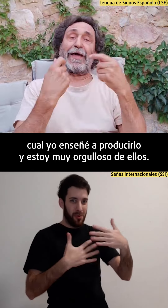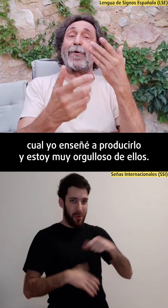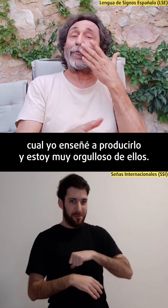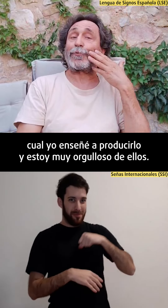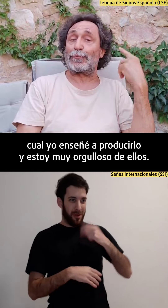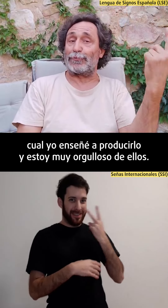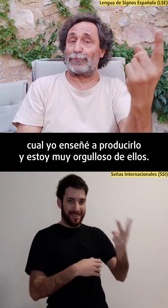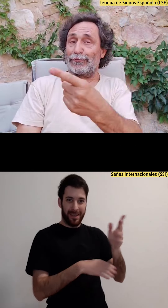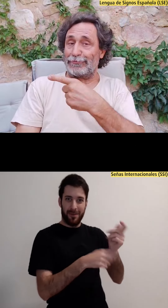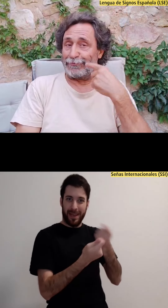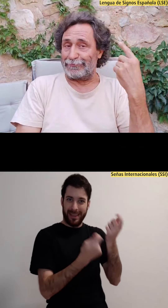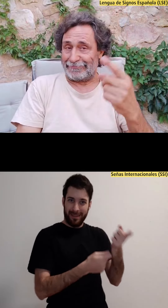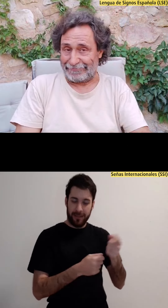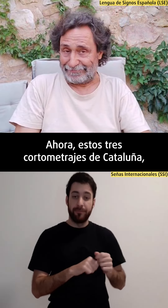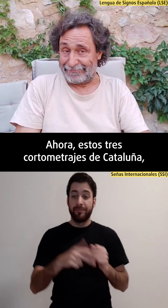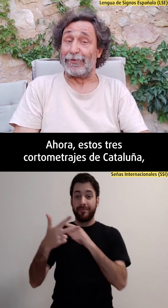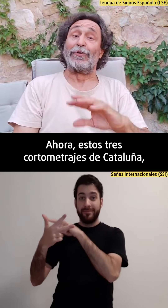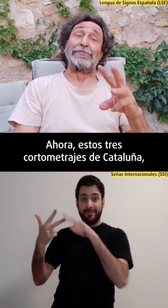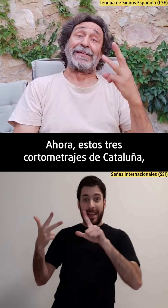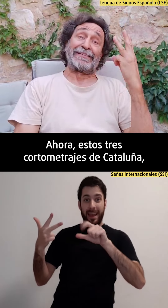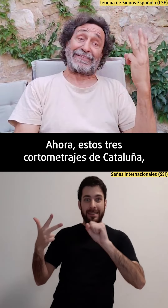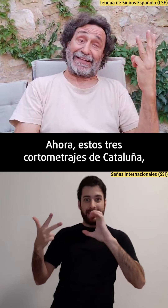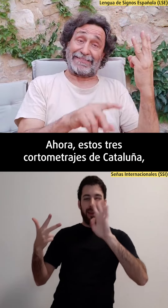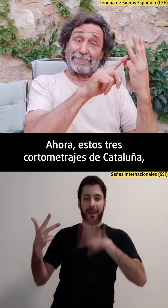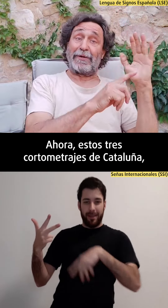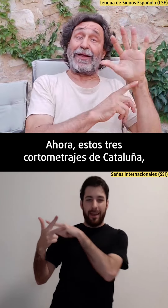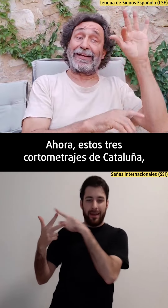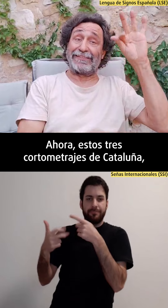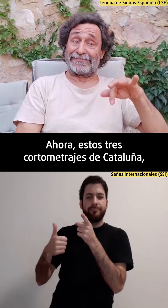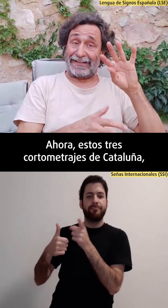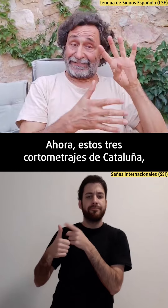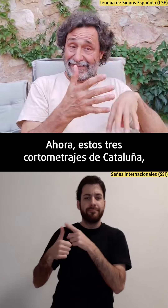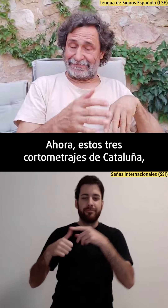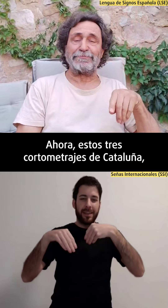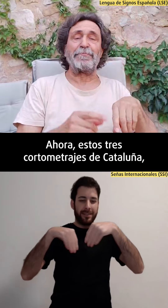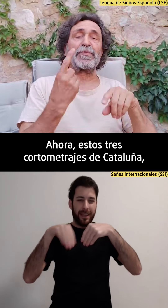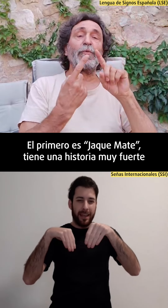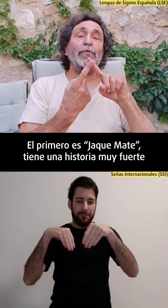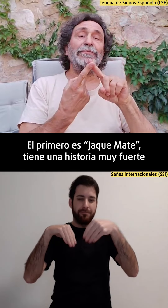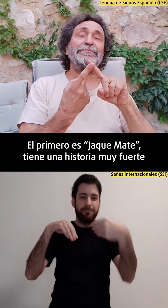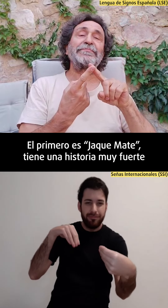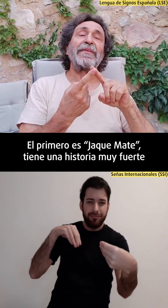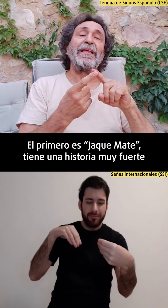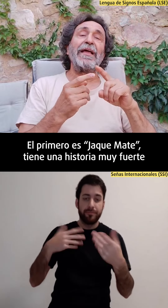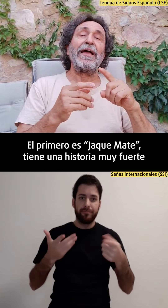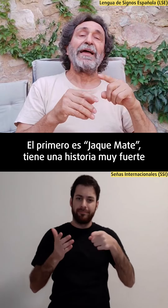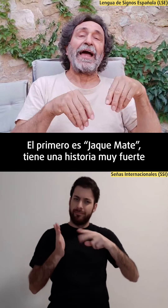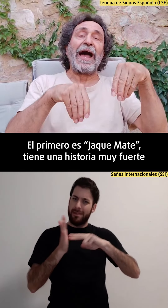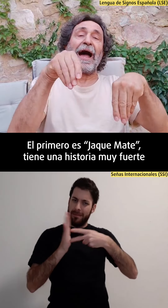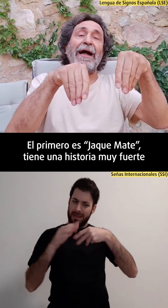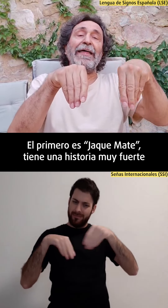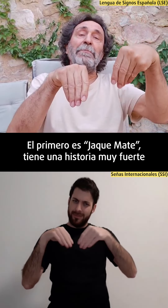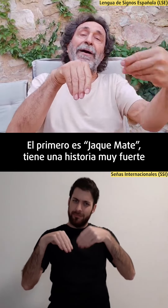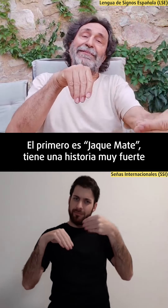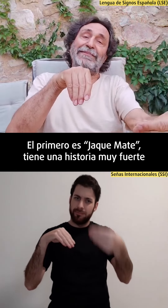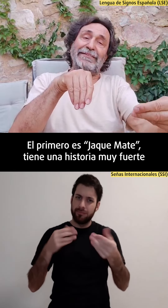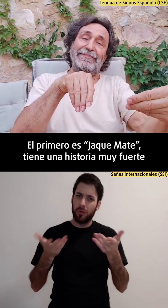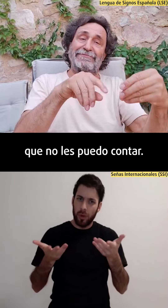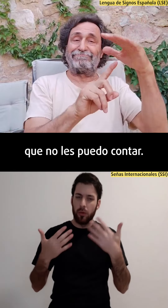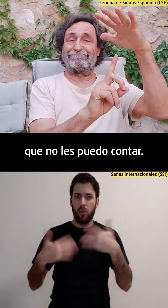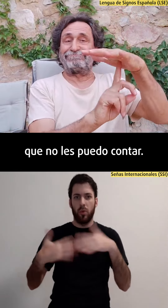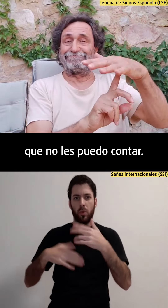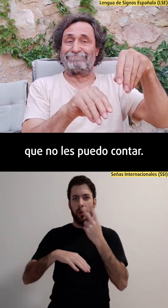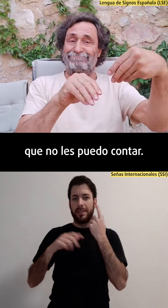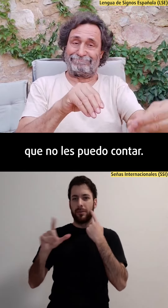muy orgulloso de ellos ahora estos tres cortometrajes de catalunia el primero jaquemate tiene una historia muy